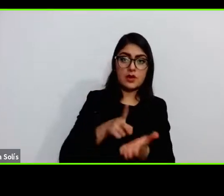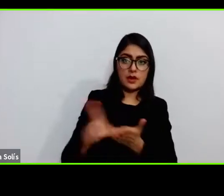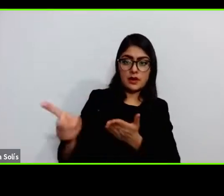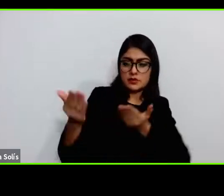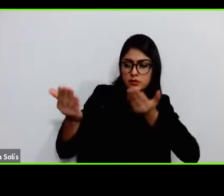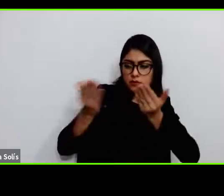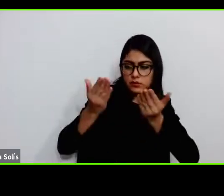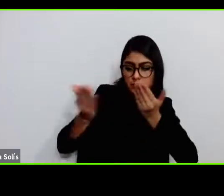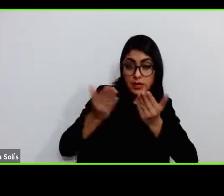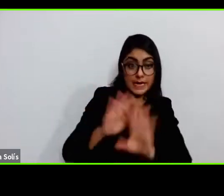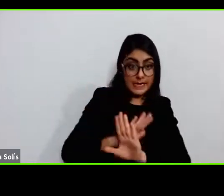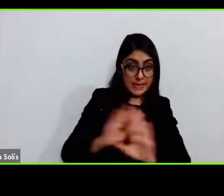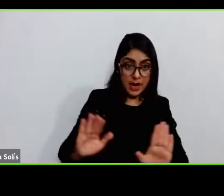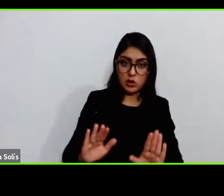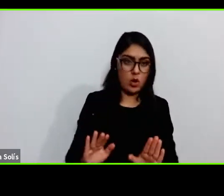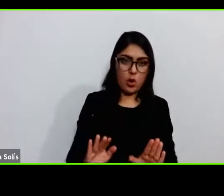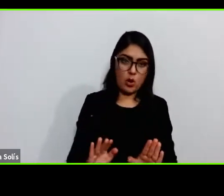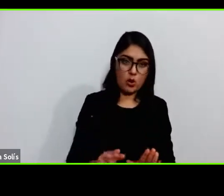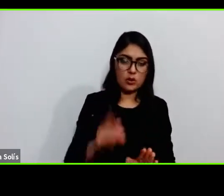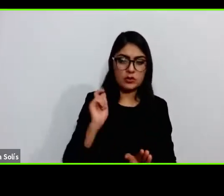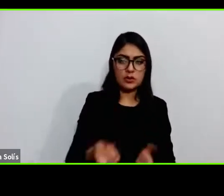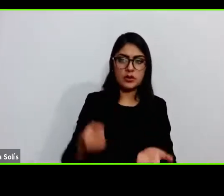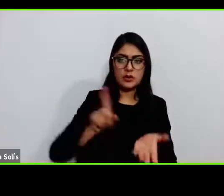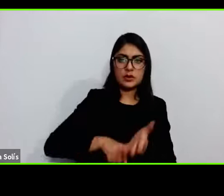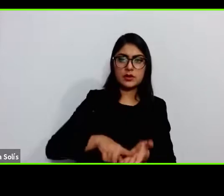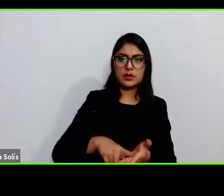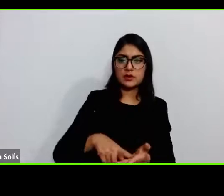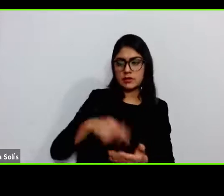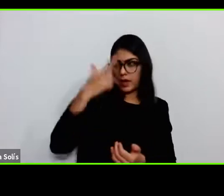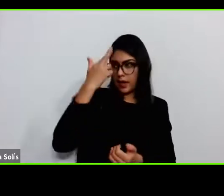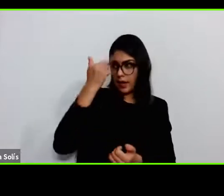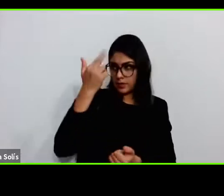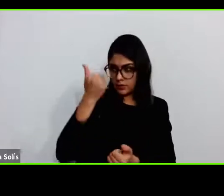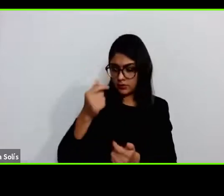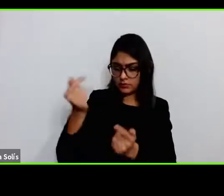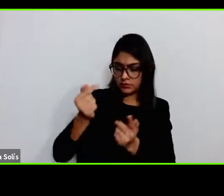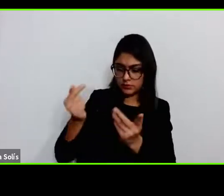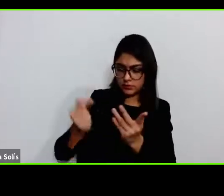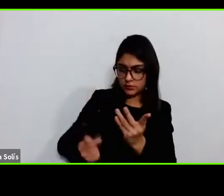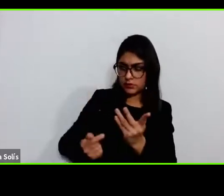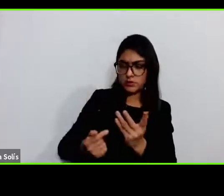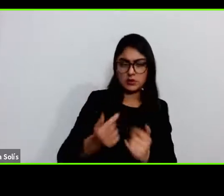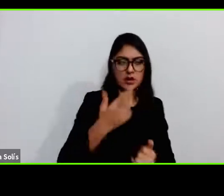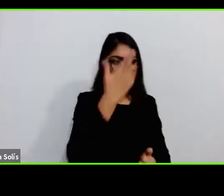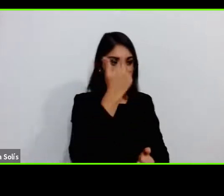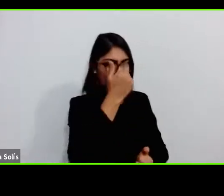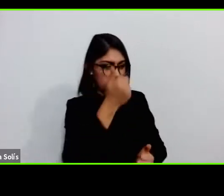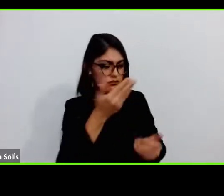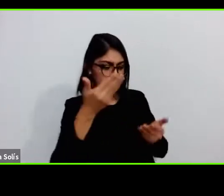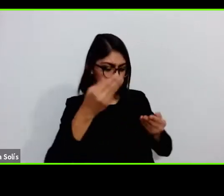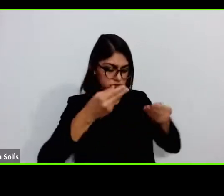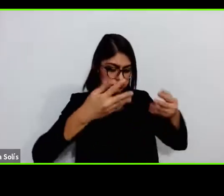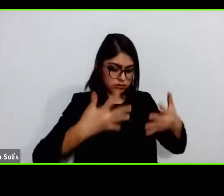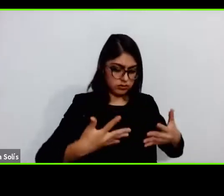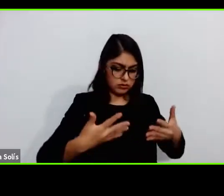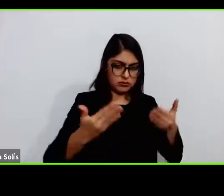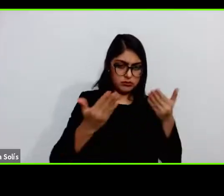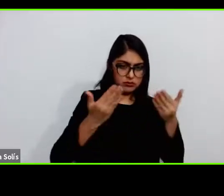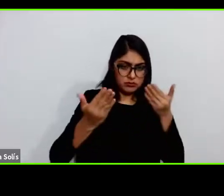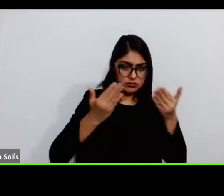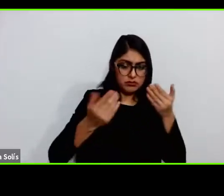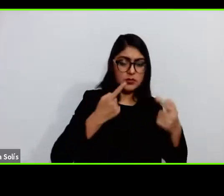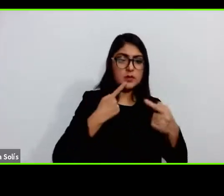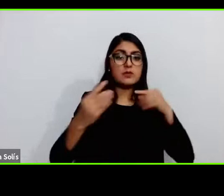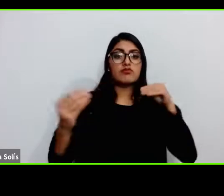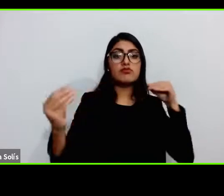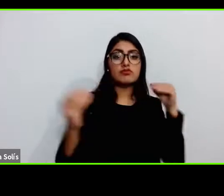de que se consideran las razones mutuas, se debaten sobre las razones, sobre las distintas interpretaciones de los derechos que llevan a